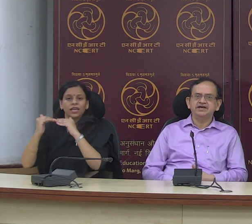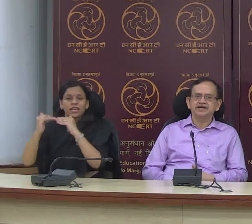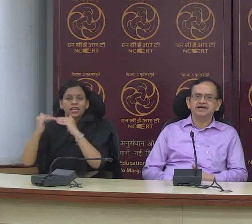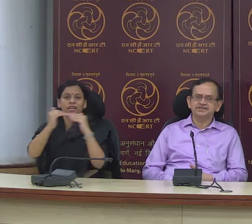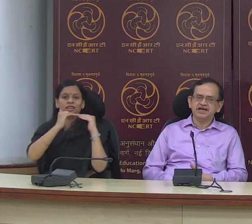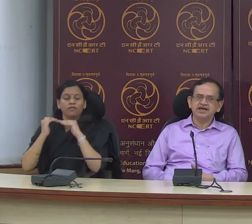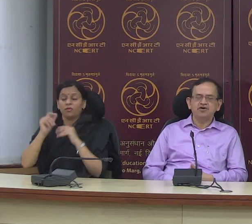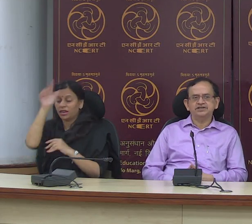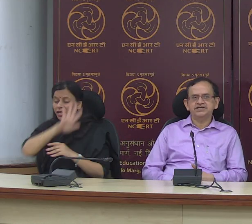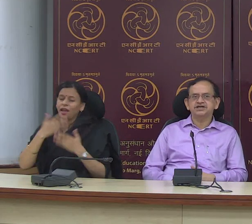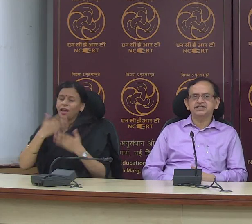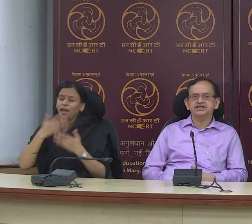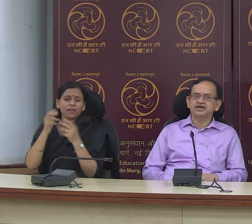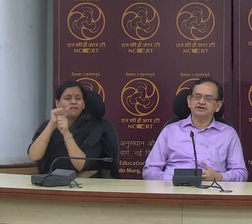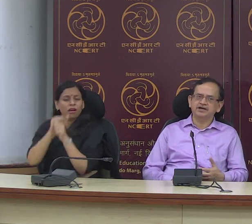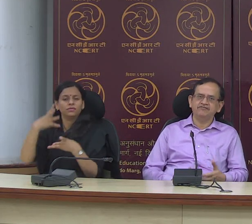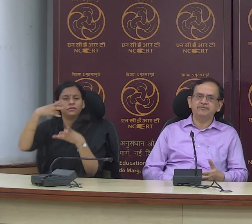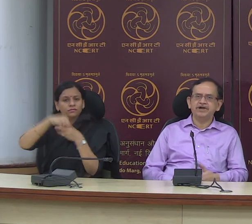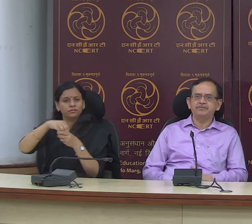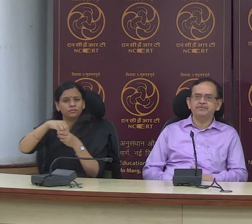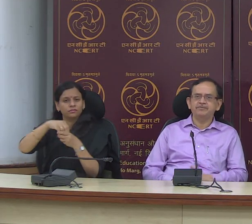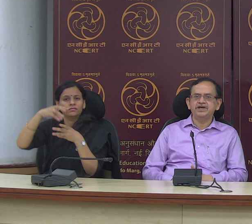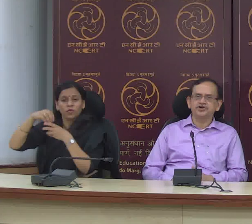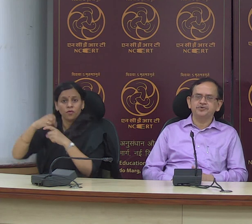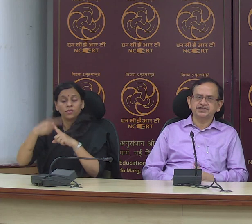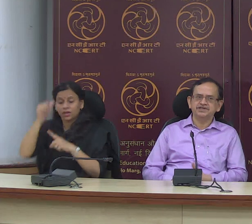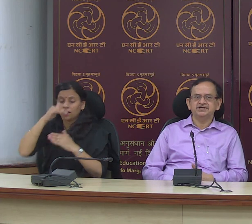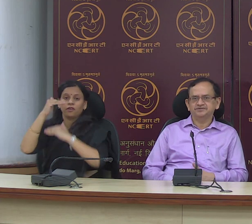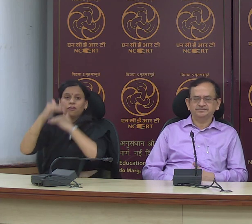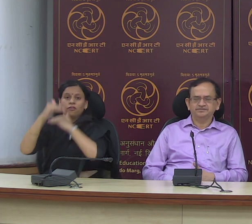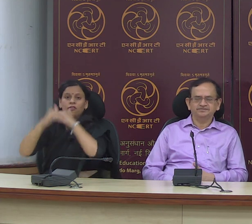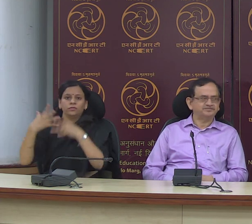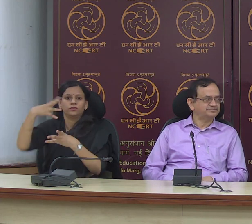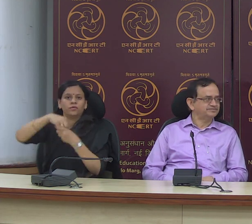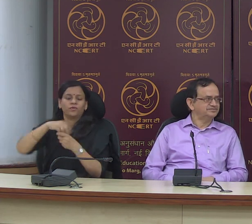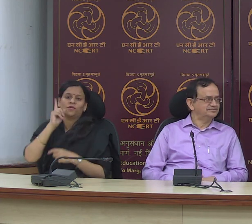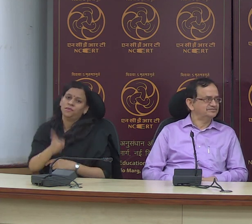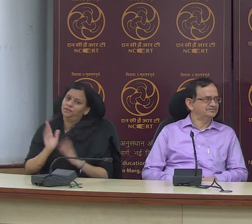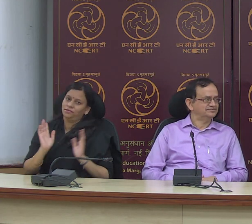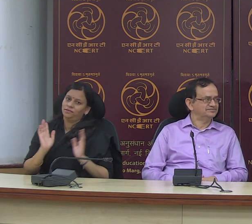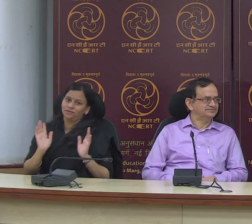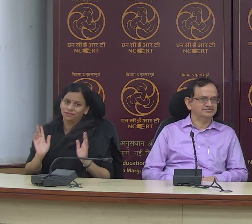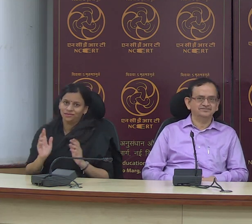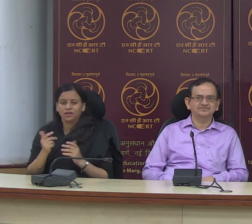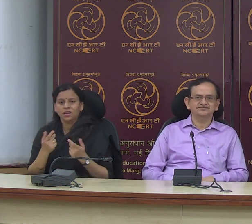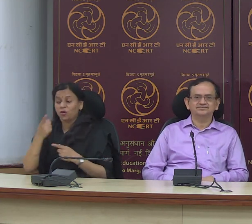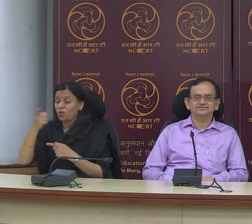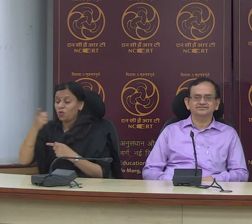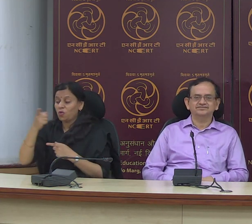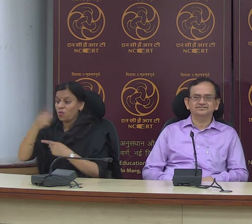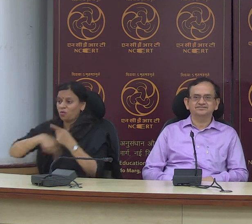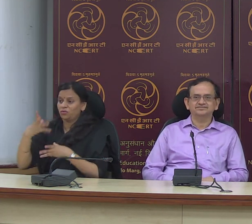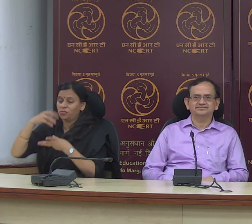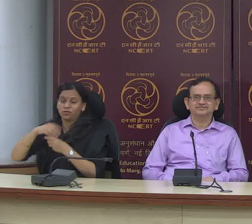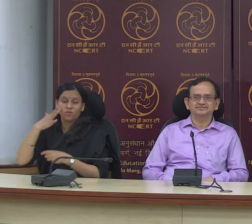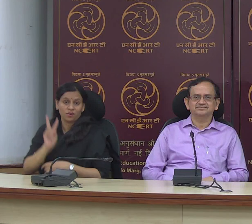में हिस्सा लें और देश के डेवलपमेंट में कंट्रीब्यूशन दें। बिल्कुल, ये सबसे अच्छी बात है कि उनका कंट्रीब्यूशन भी